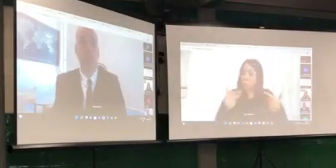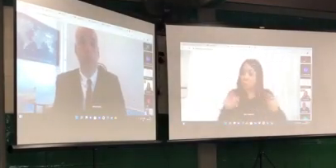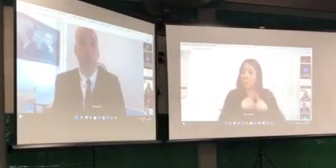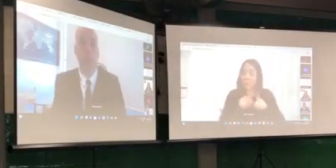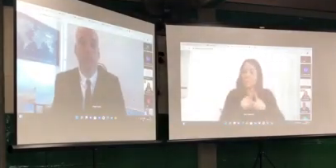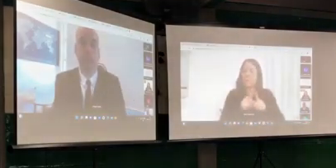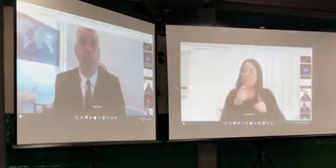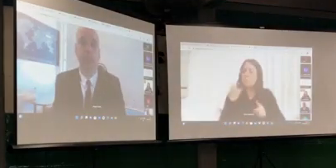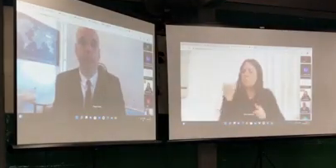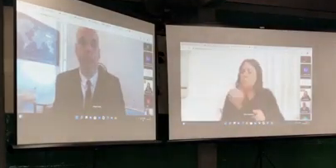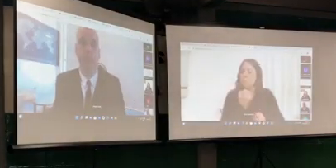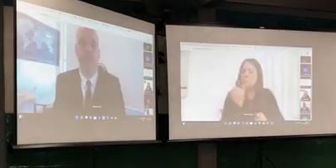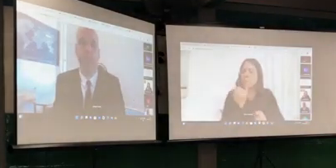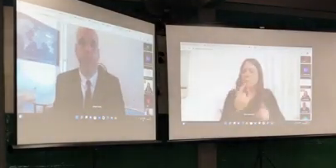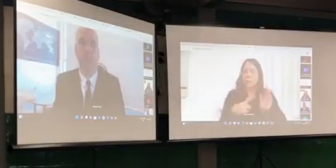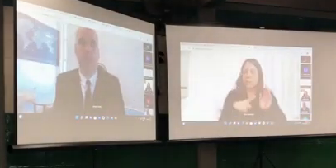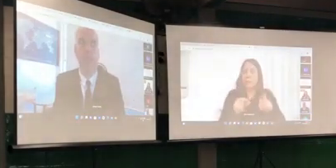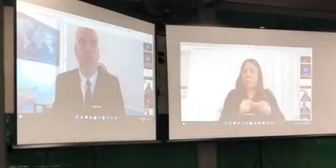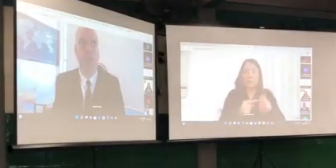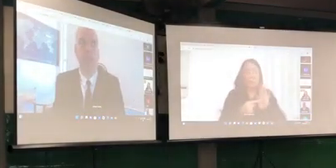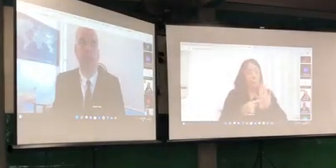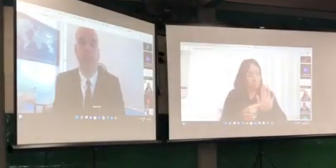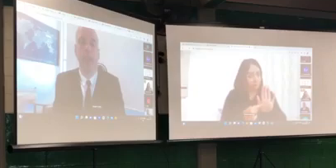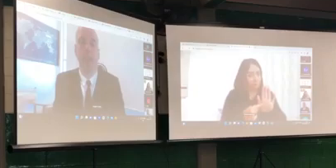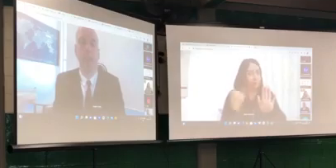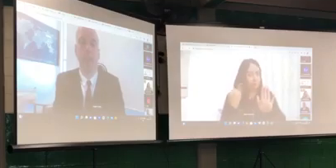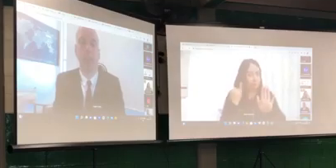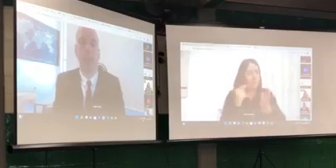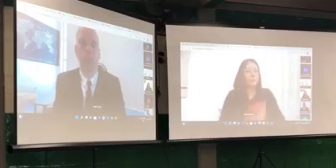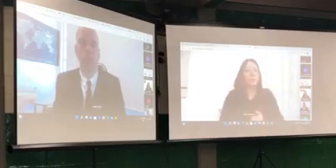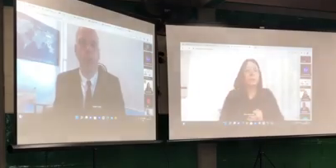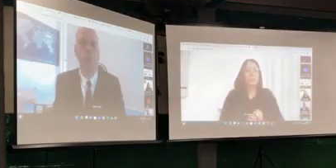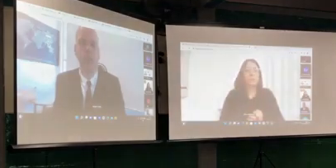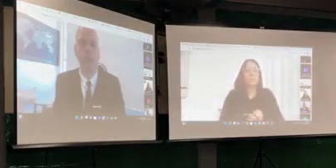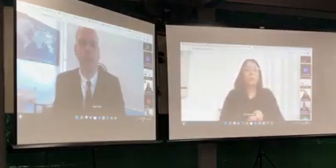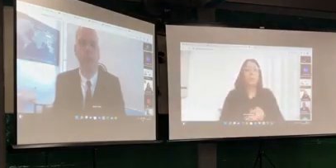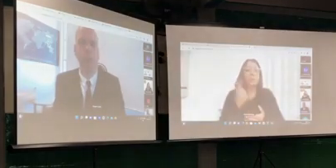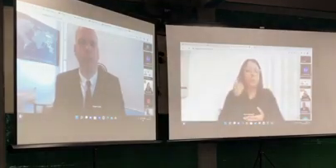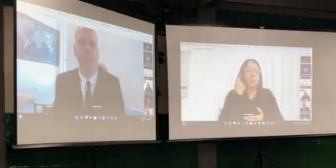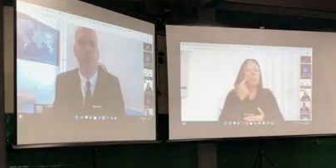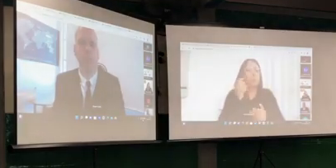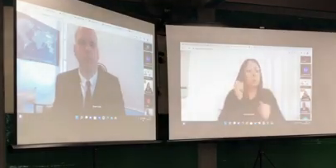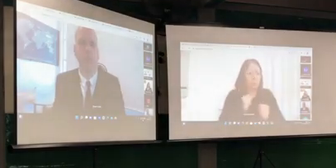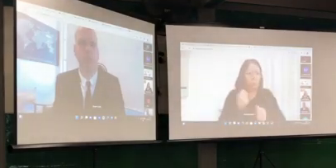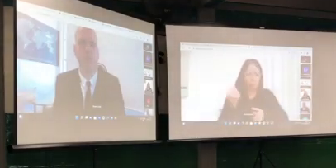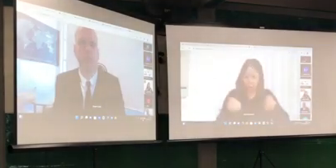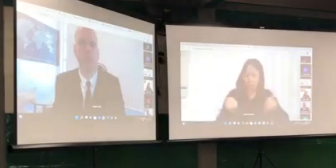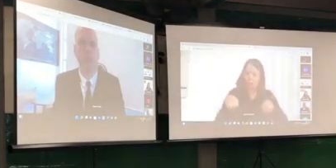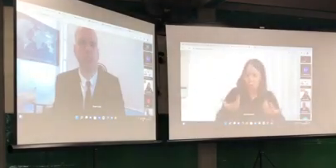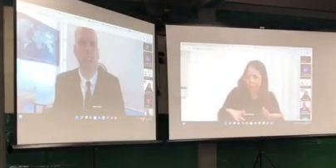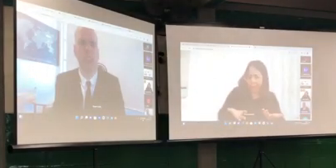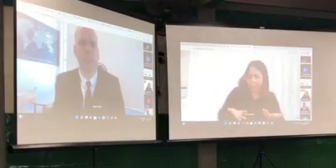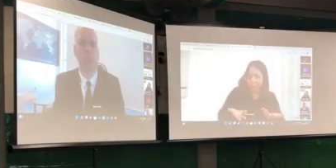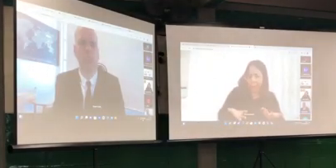muito importantes que a gente tem que frisar aqui é o surdo, ele pode dirigir. Vocês acham que